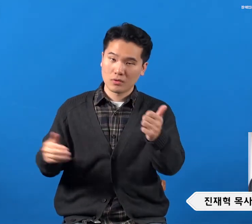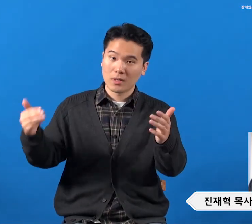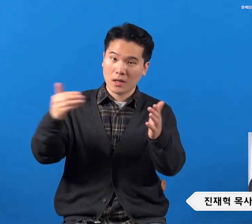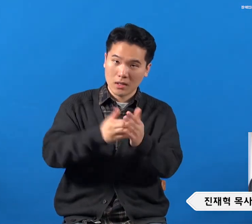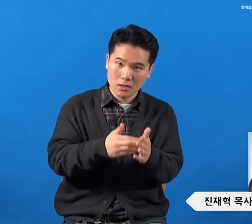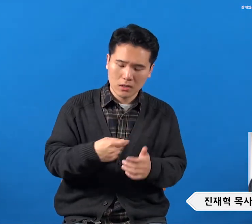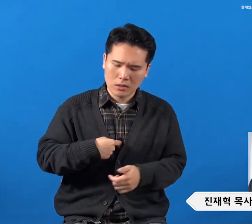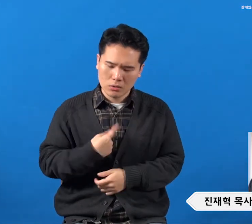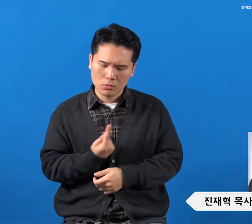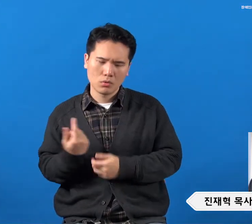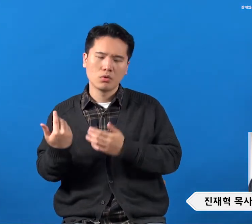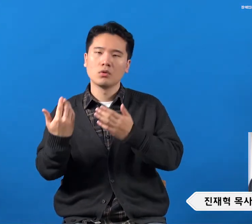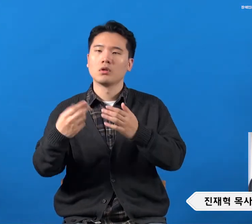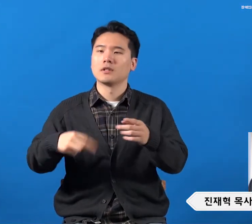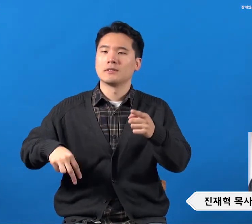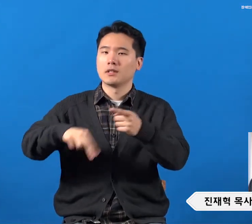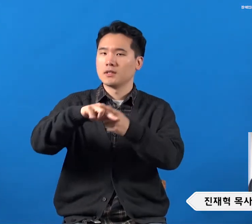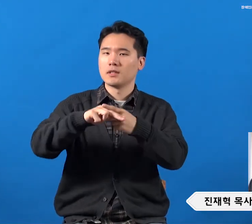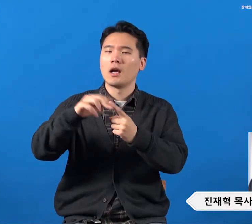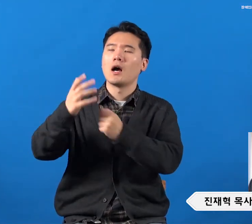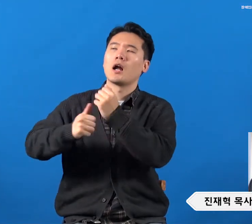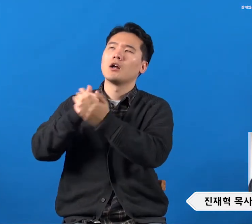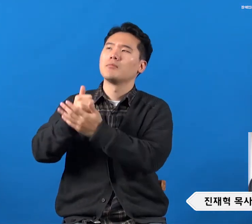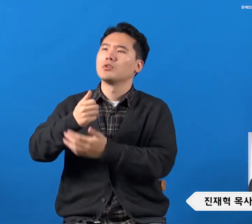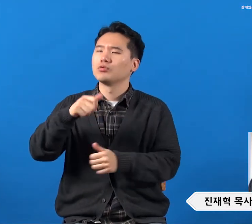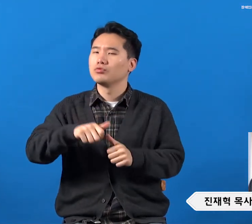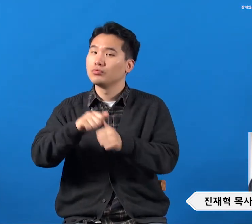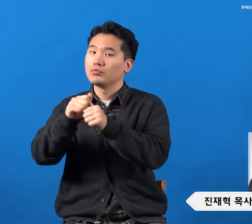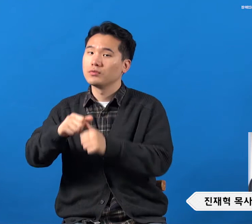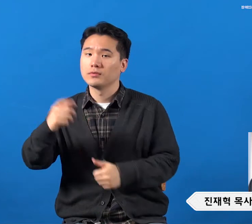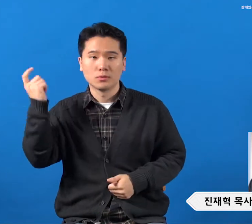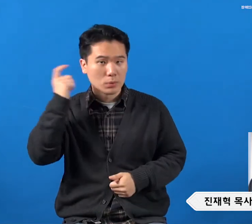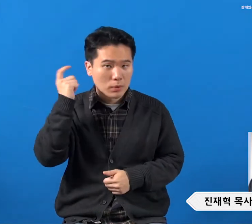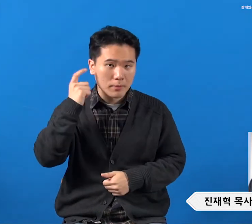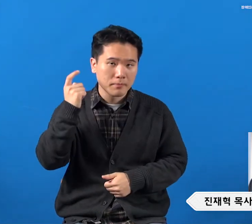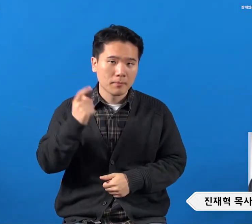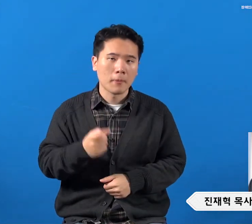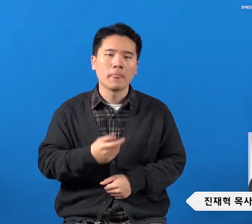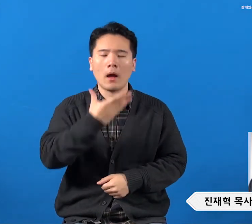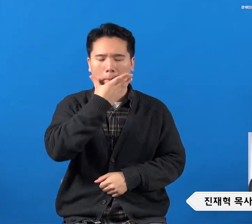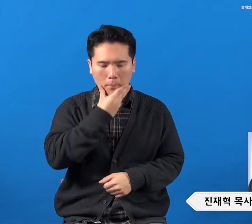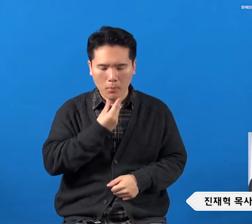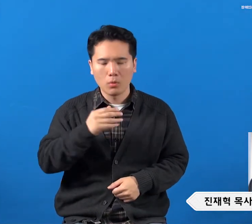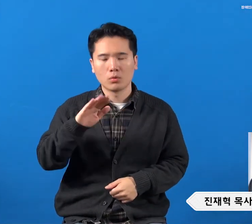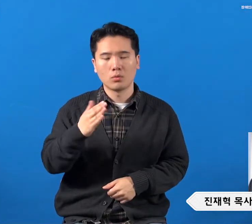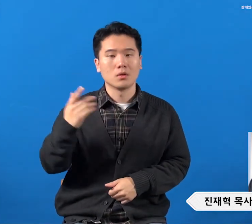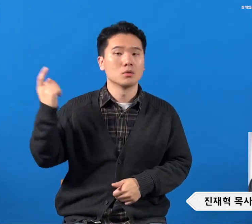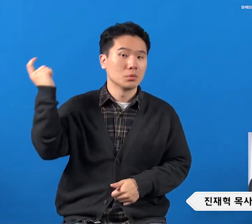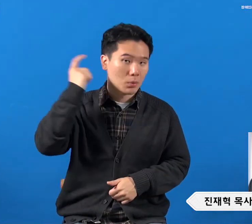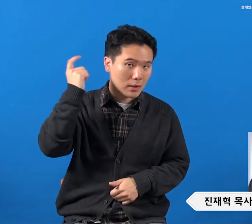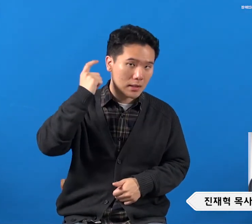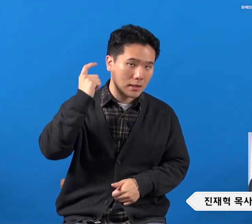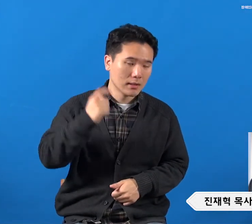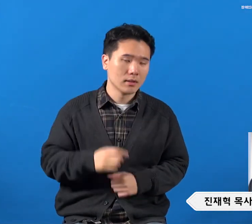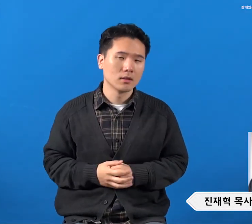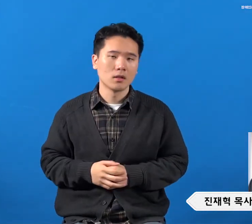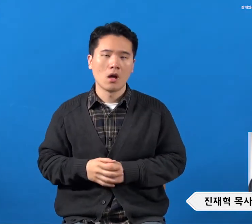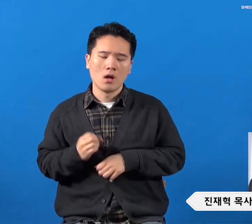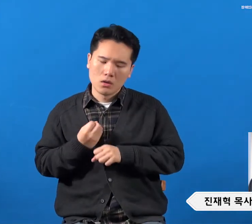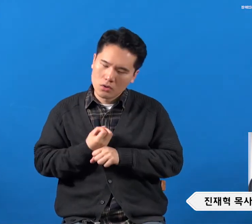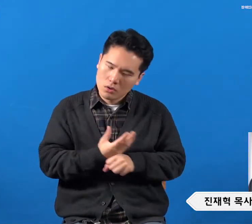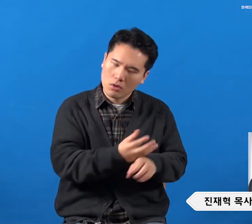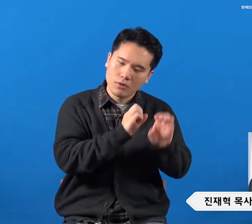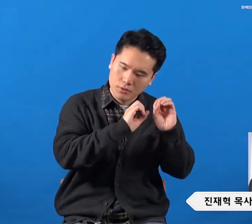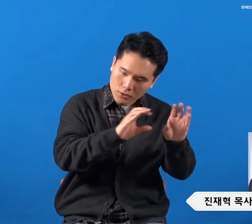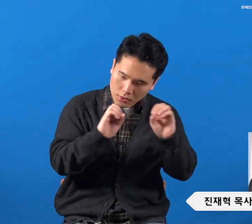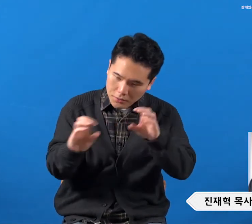자신을 주신 하나님의 놀라운 구원의 메시지, 복음, 복된 소리, 축복의 소리